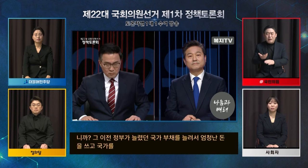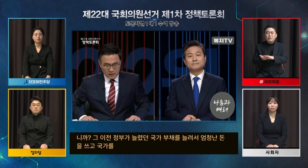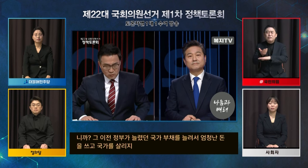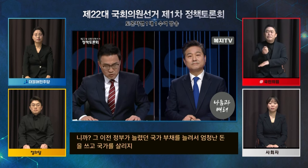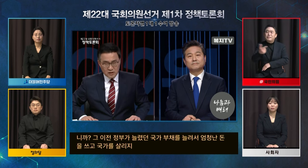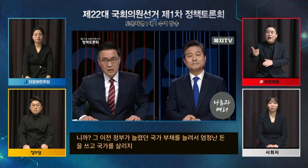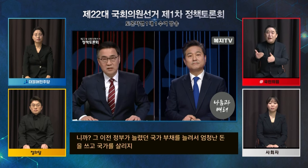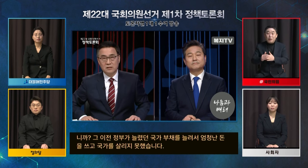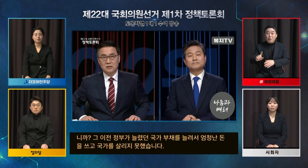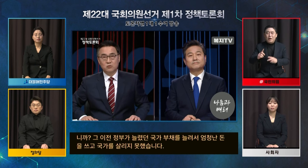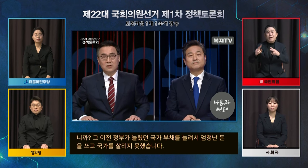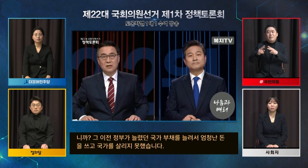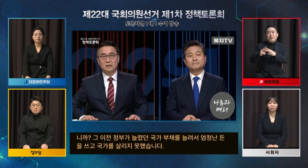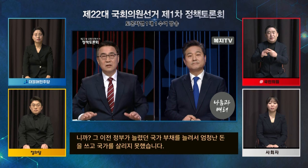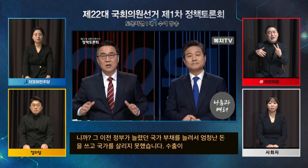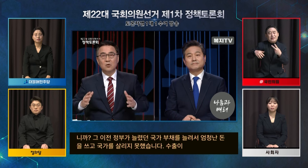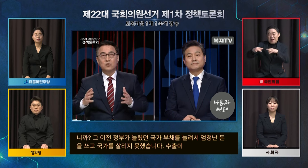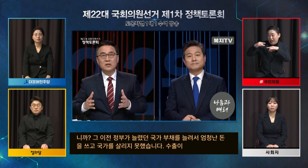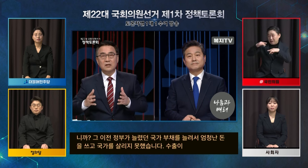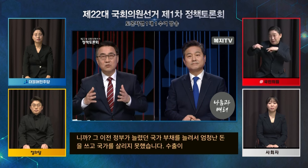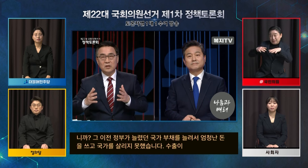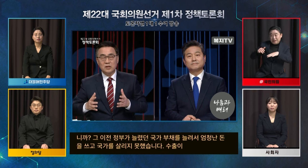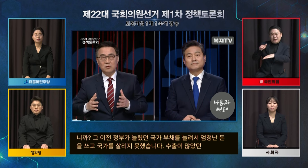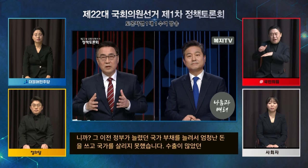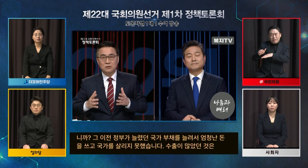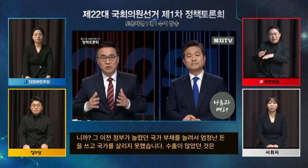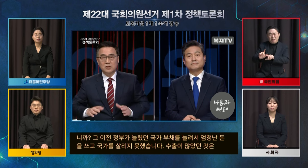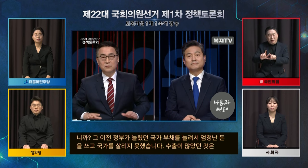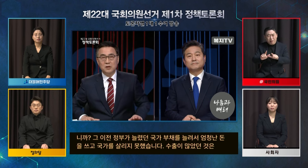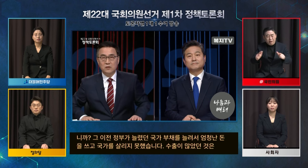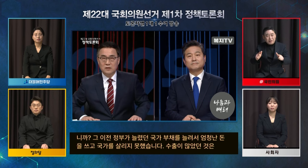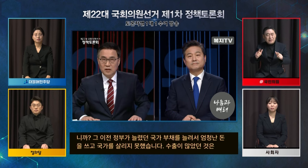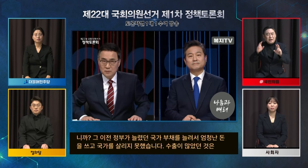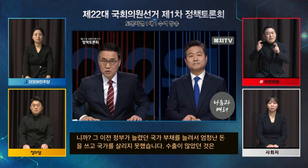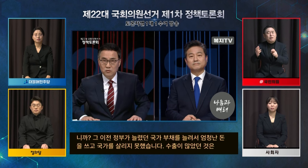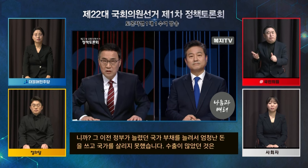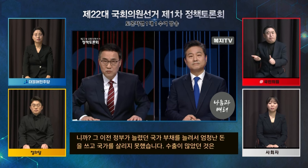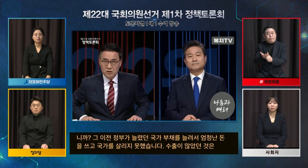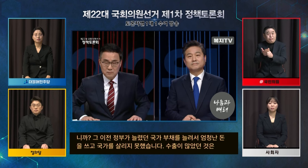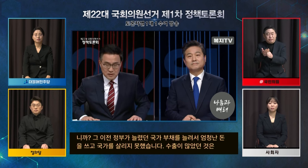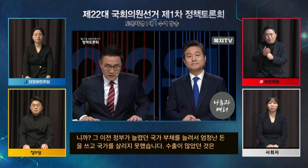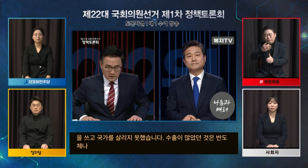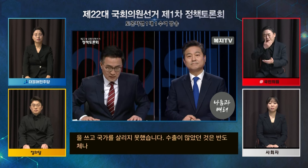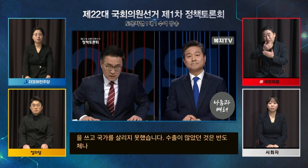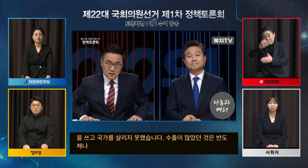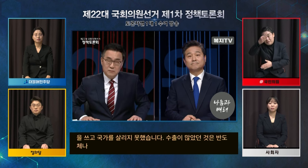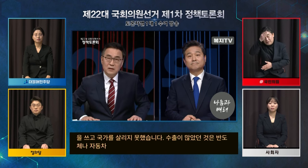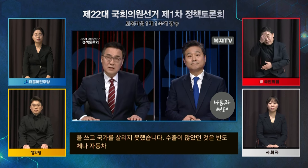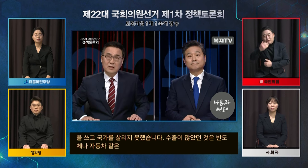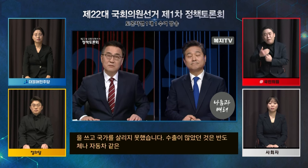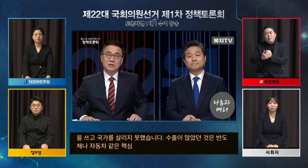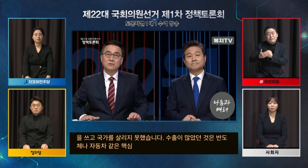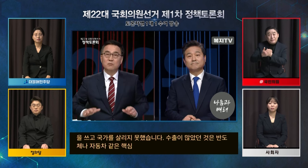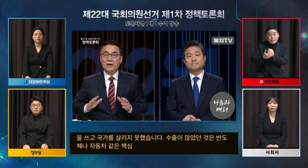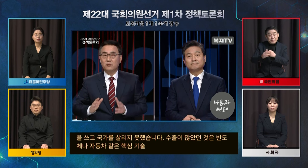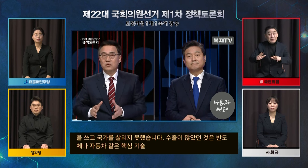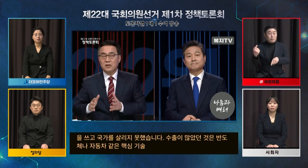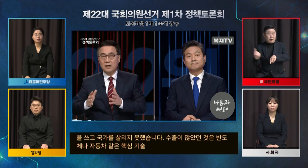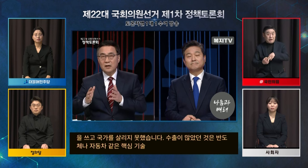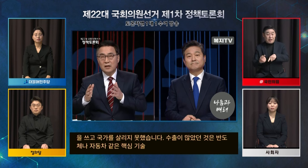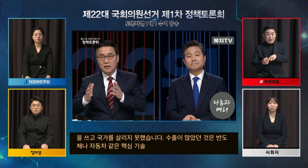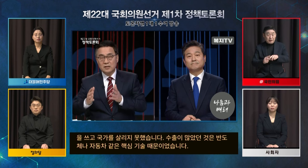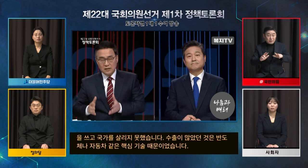것은 바로 반도체, 2차전지, 자동차 같은 우리가 그동안 키워왔던 우리 기업들이 키워왔던 핵심 기술 때문이었습니다. 지금 마찬가지입니다. 지금도